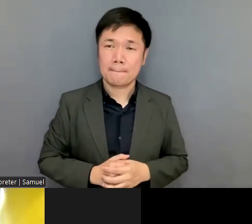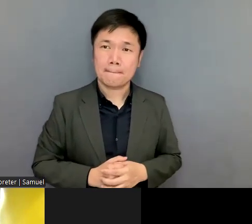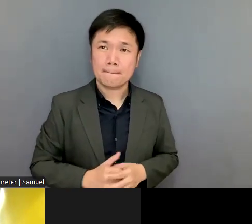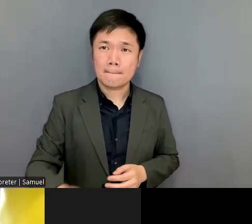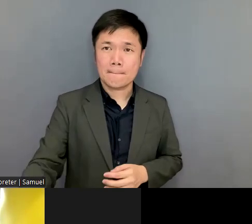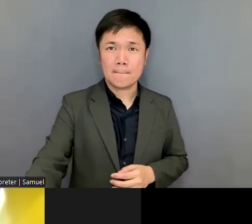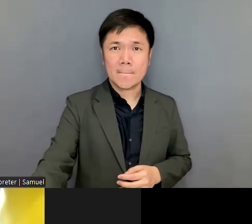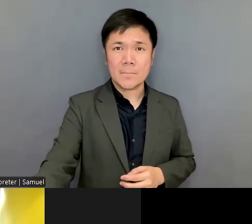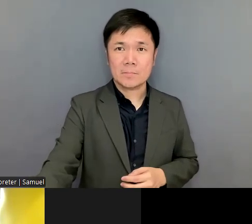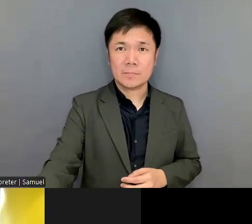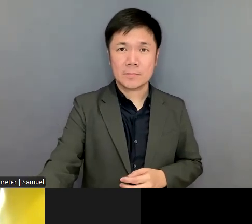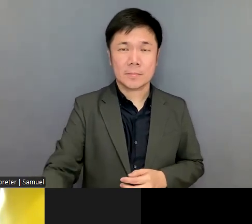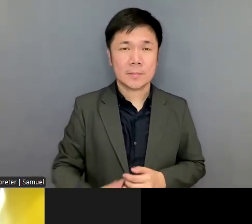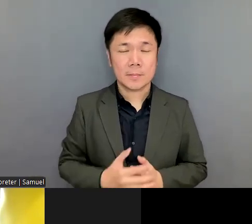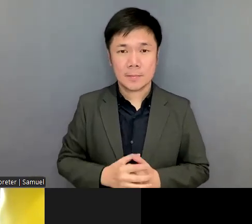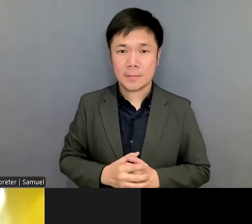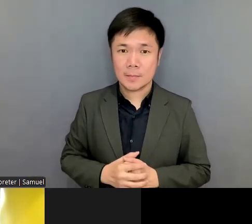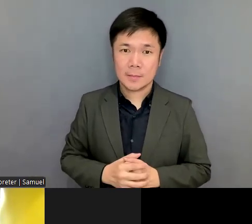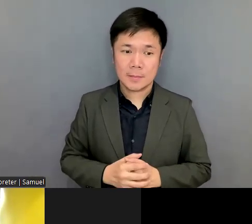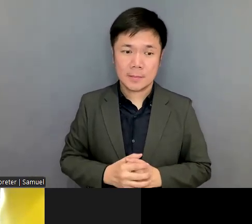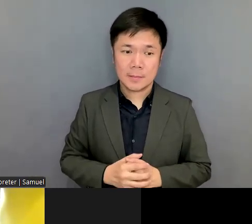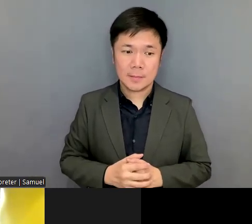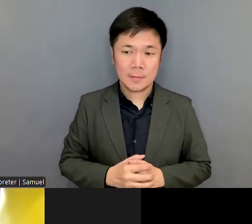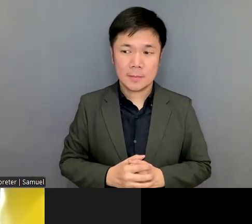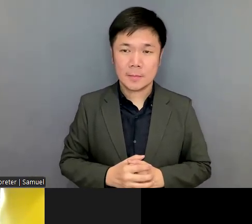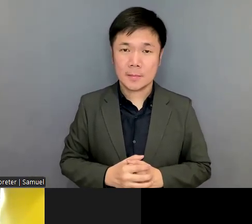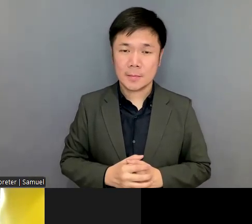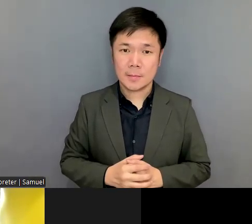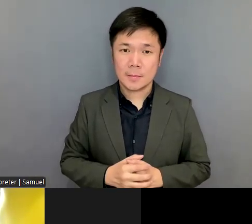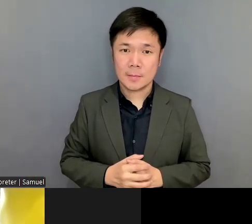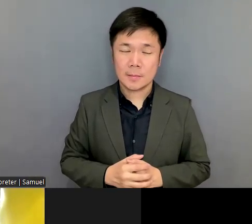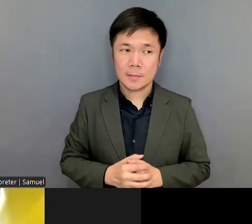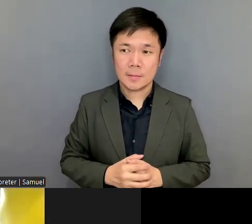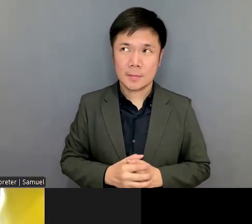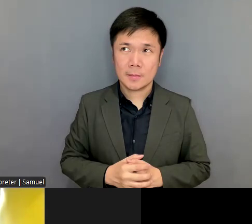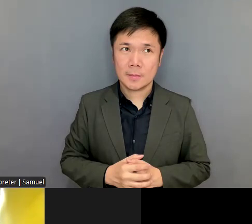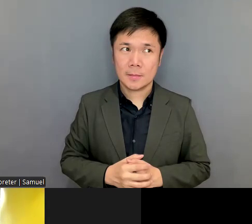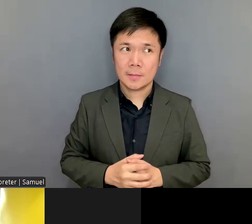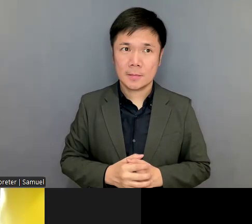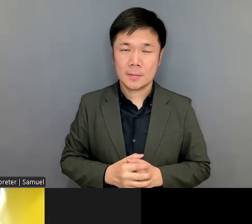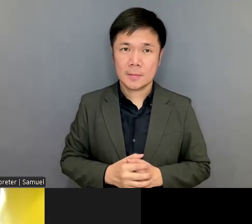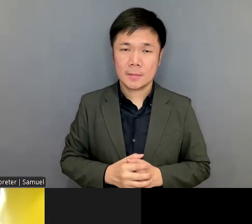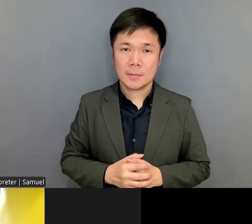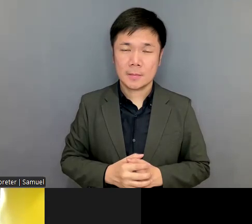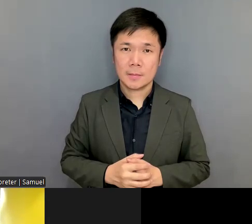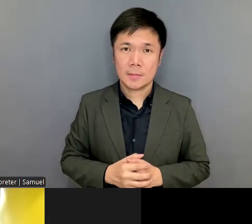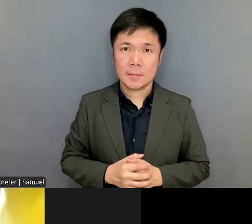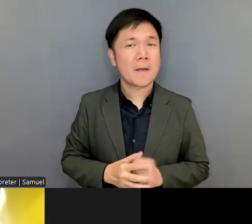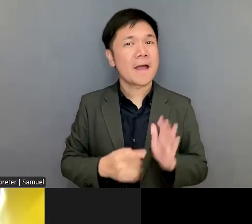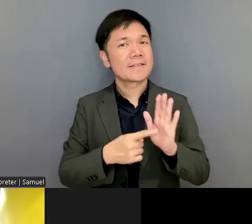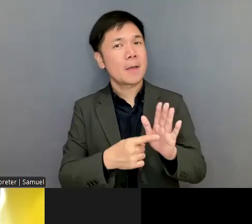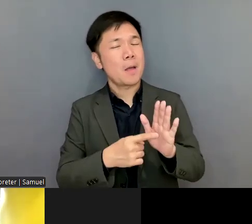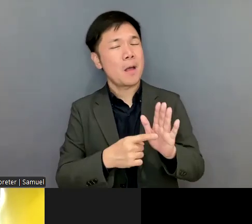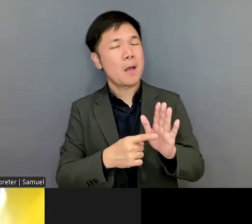tiene una discapacidad intelectual o psicosocial because se it is considera considered que that es when la a woman mejor has some garantía para que supuestamente